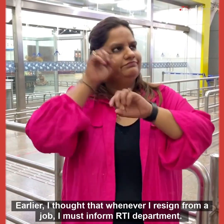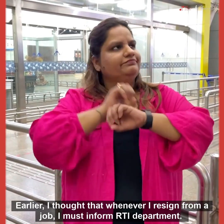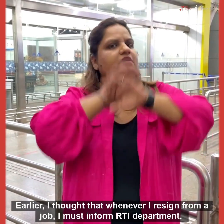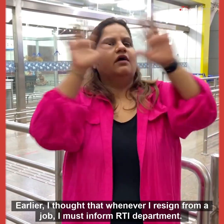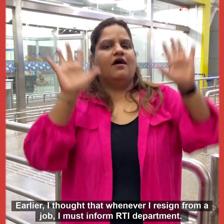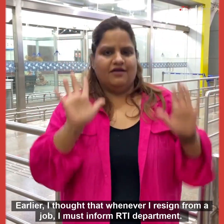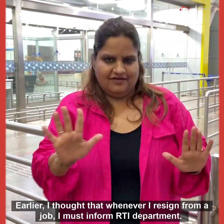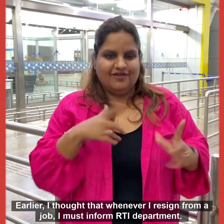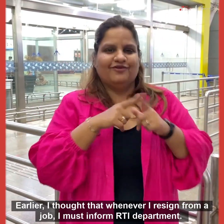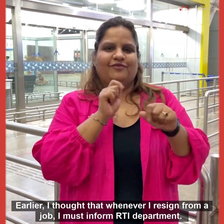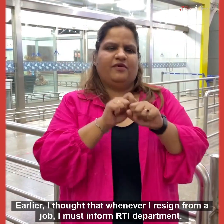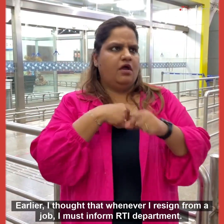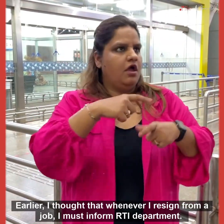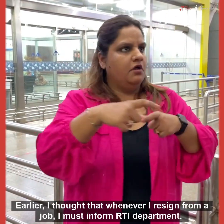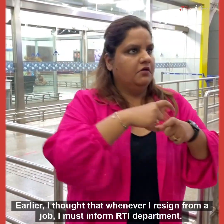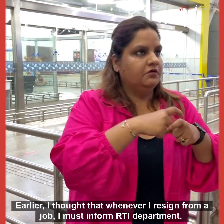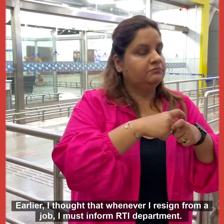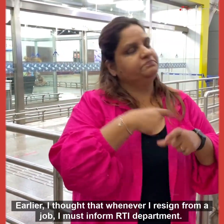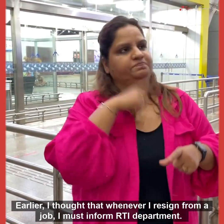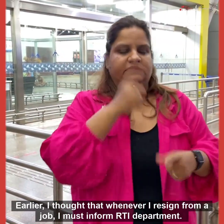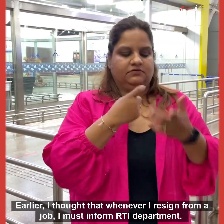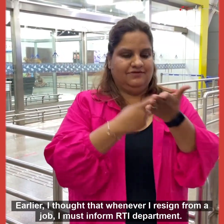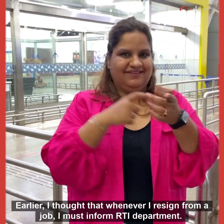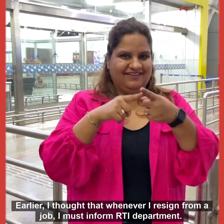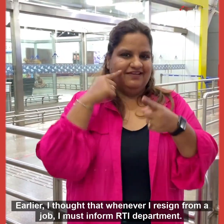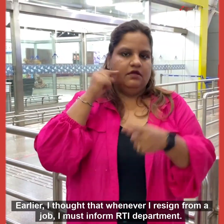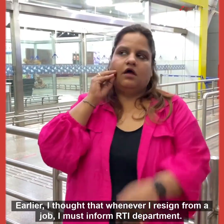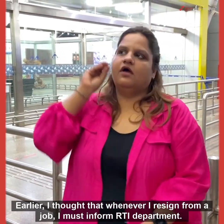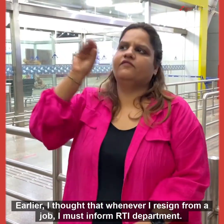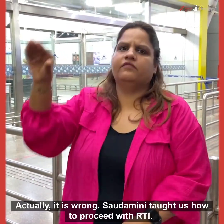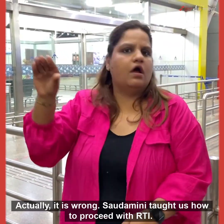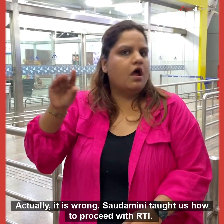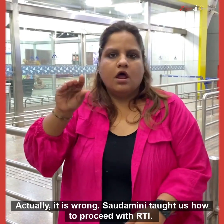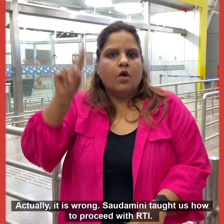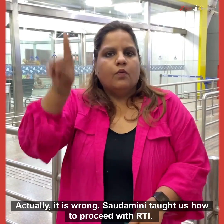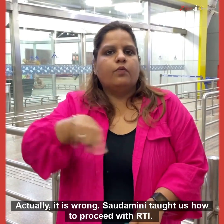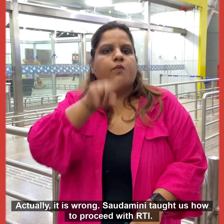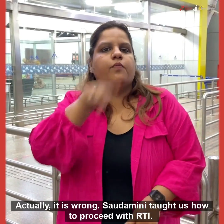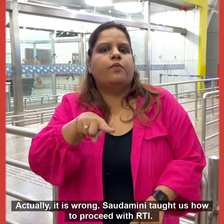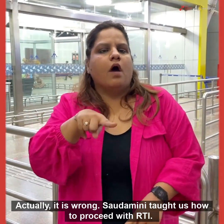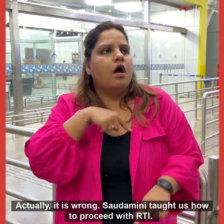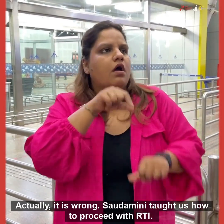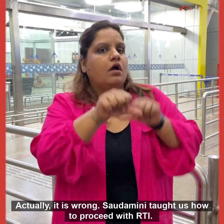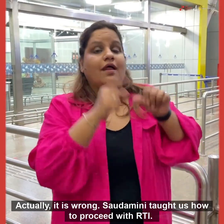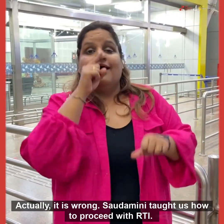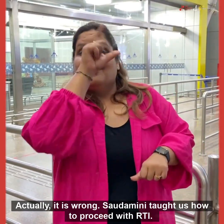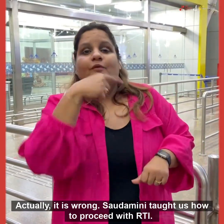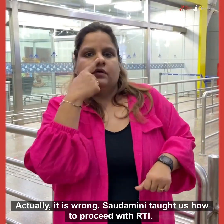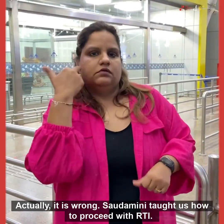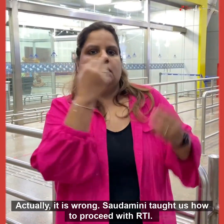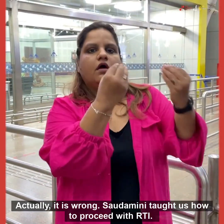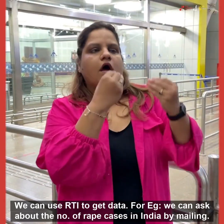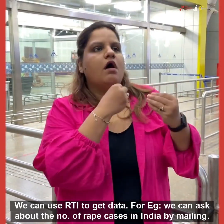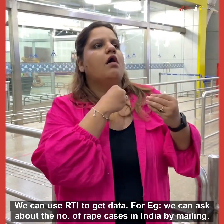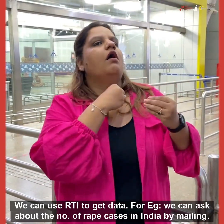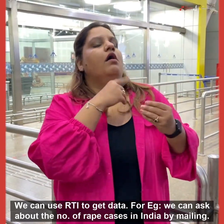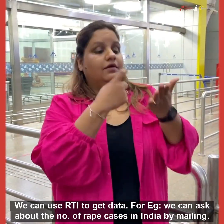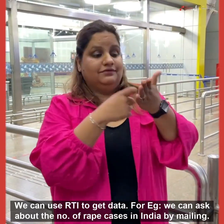जैसे कि मैंने सोचा पहले कि मैं एक जगह से अपना इस्तीफ़ा देना चाहती हूँ तो मुझे आरटीआई डिपार्टमेंट में बताना पड़ेगा।